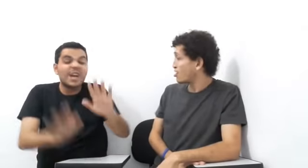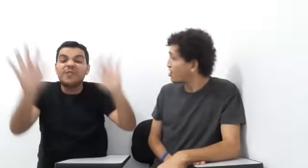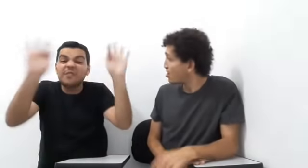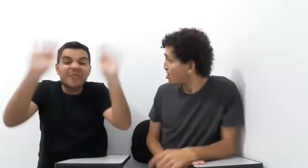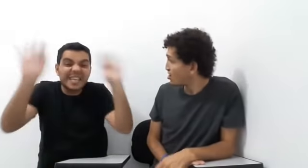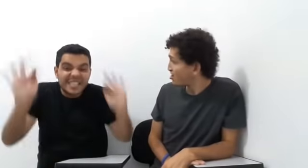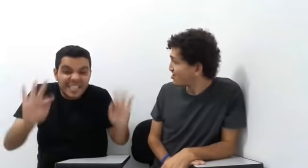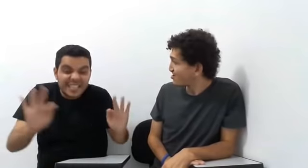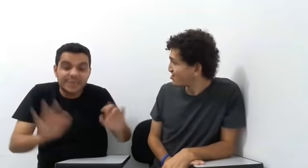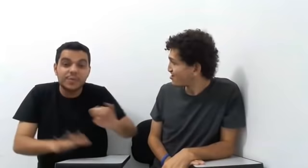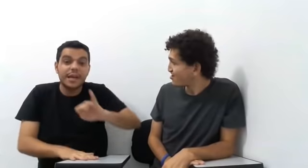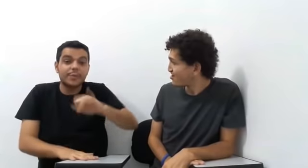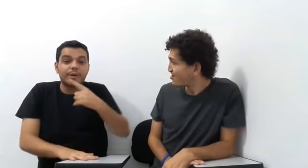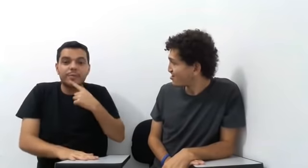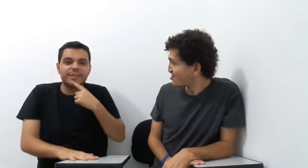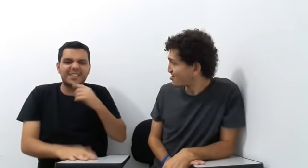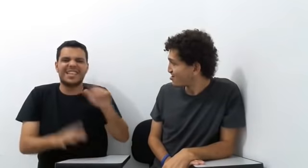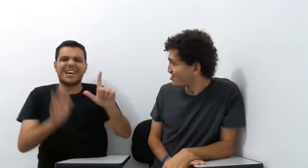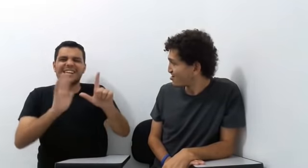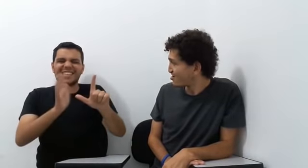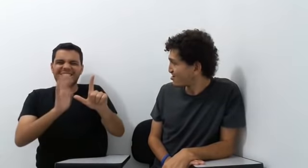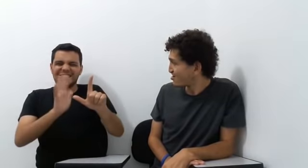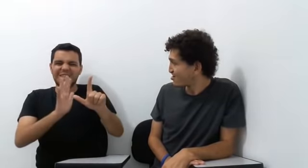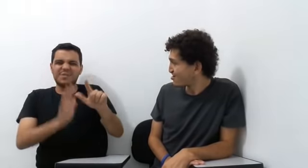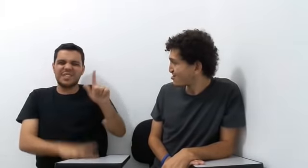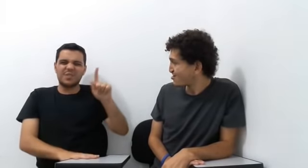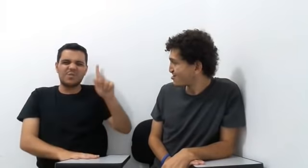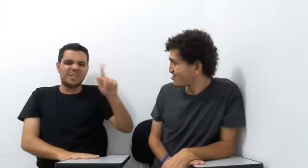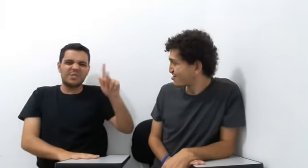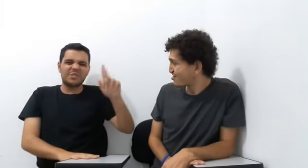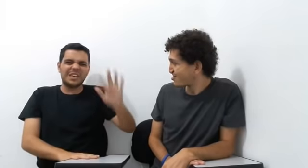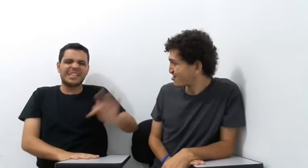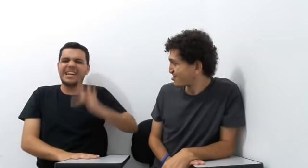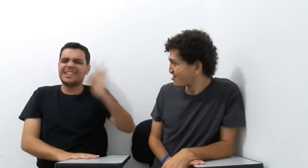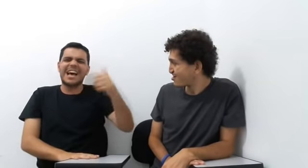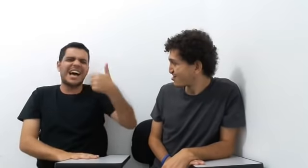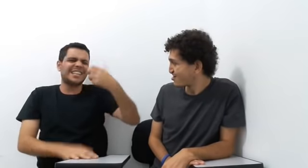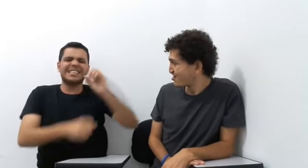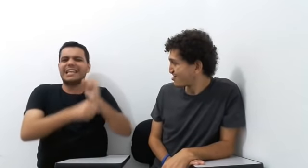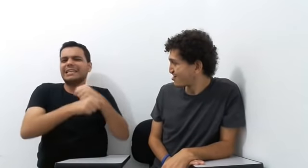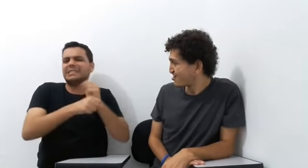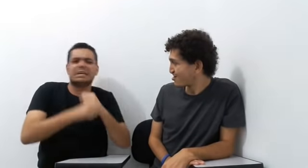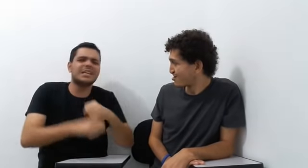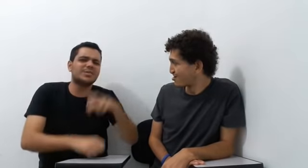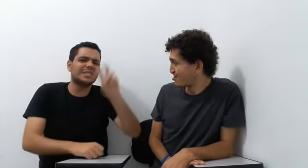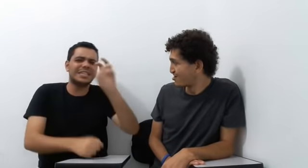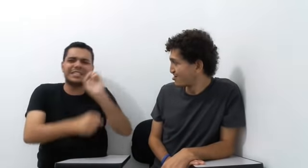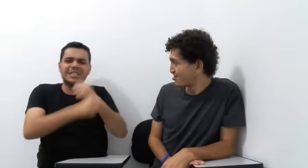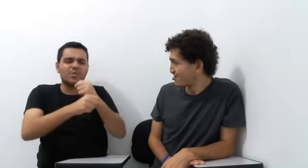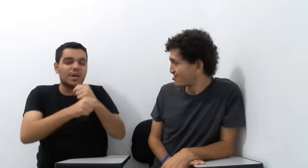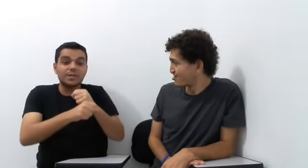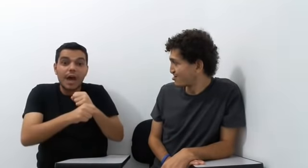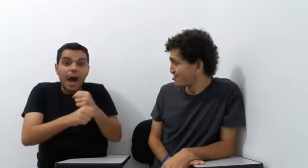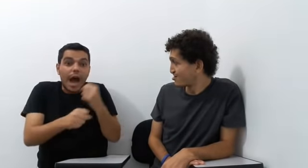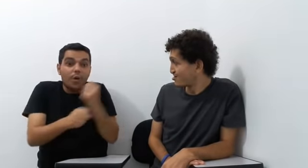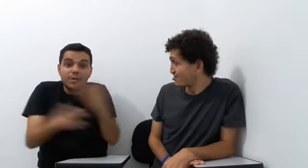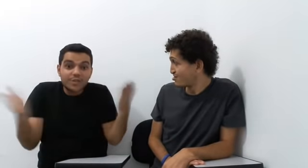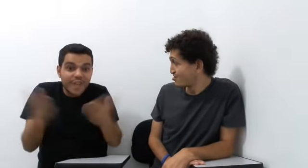fiquei felicíssimo, porque eu pensei assim, Letras Libras em Governador Valadares, daqui 10 anos, daqui 5 anos. Aí quando chegou